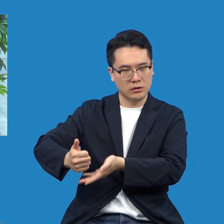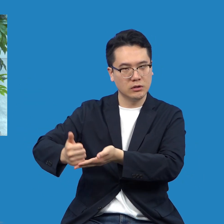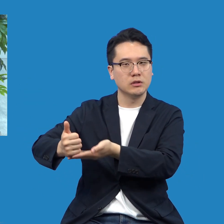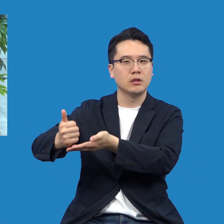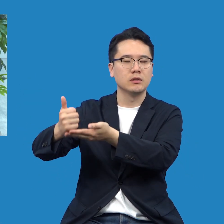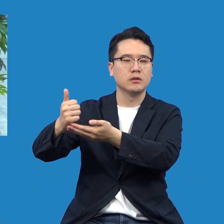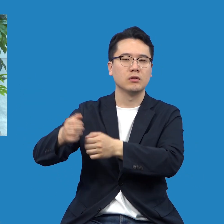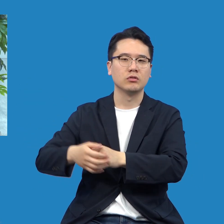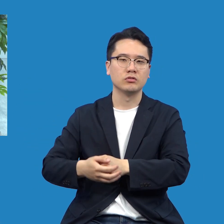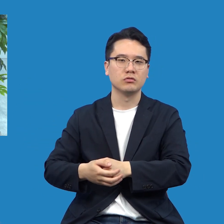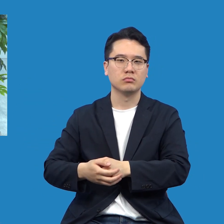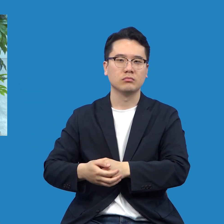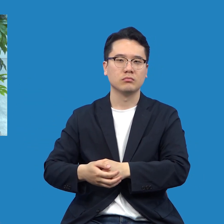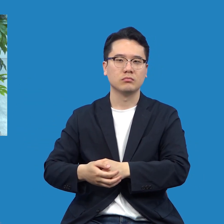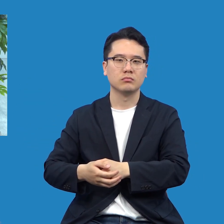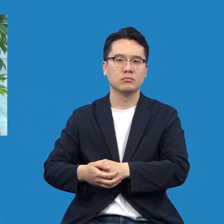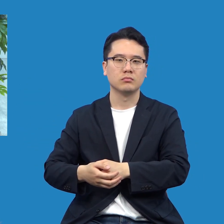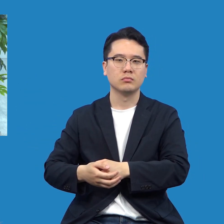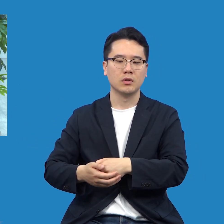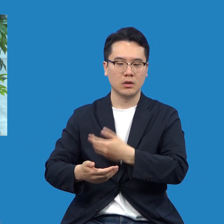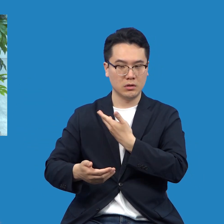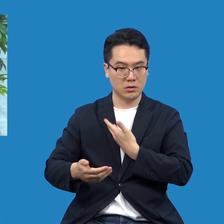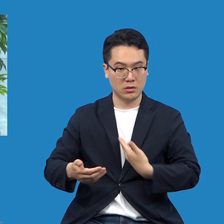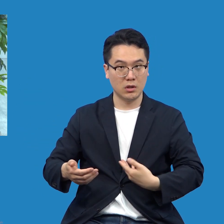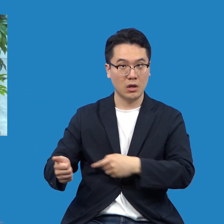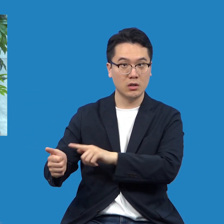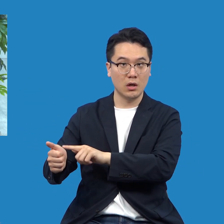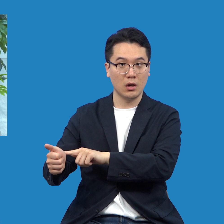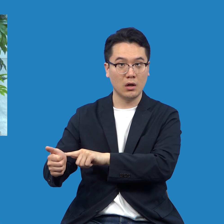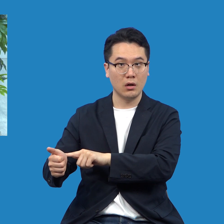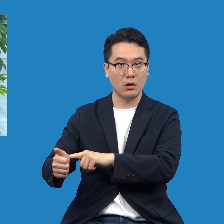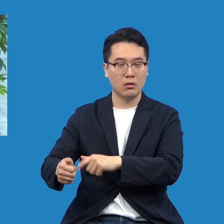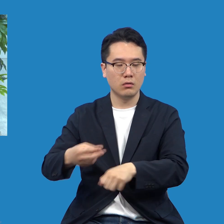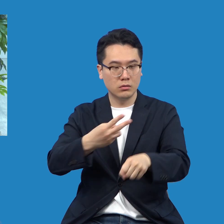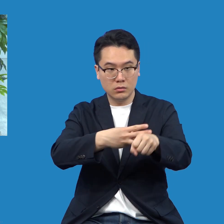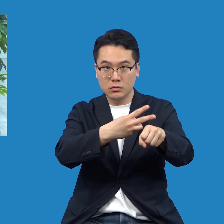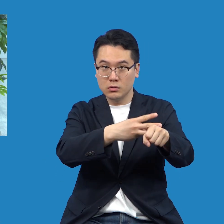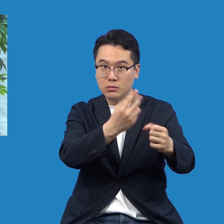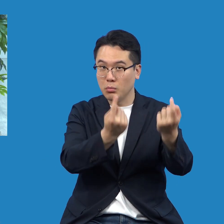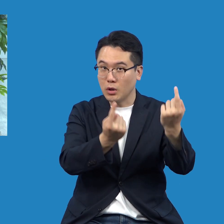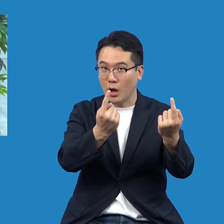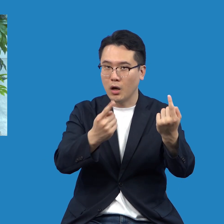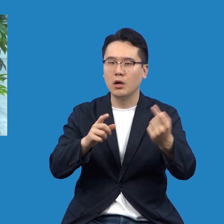제자가 스승보다 나아야 그게 정상이죠. 그래서